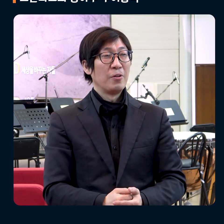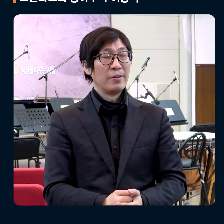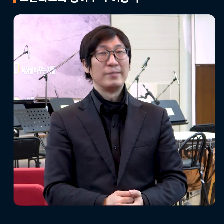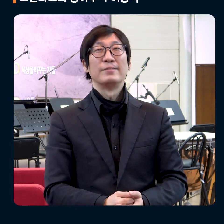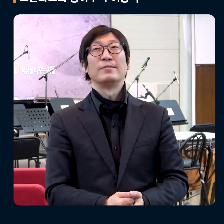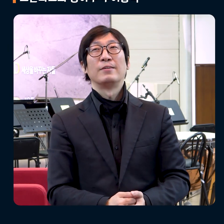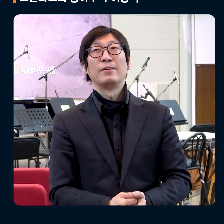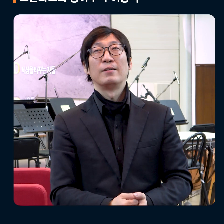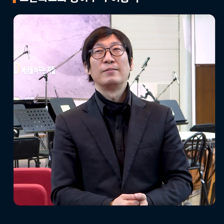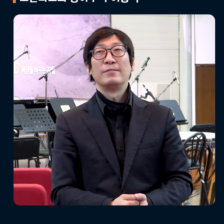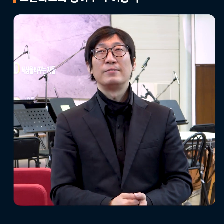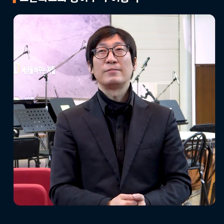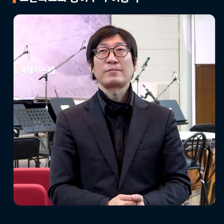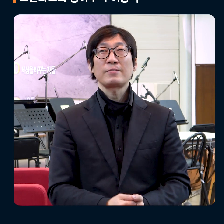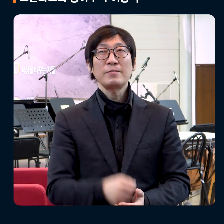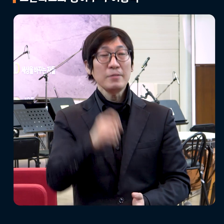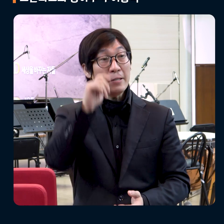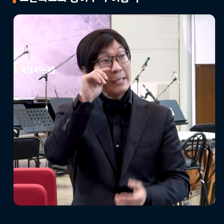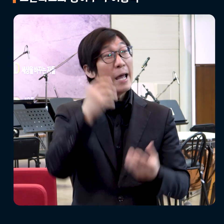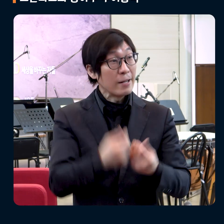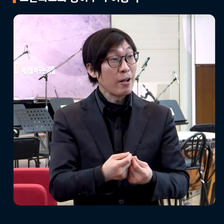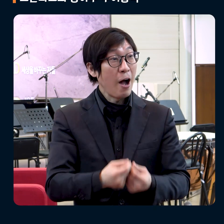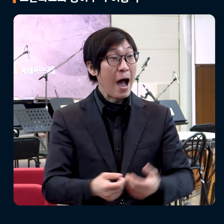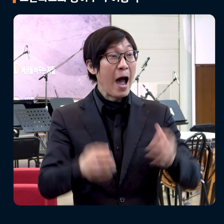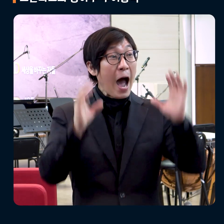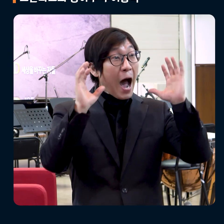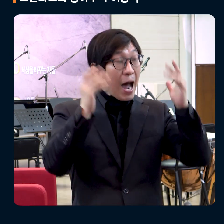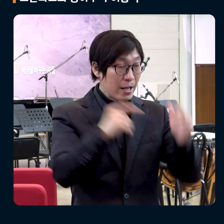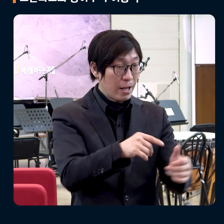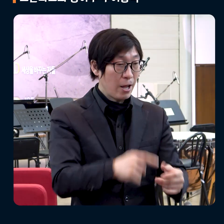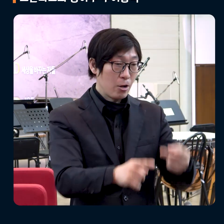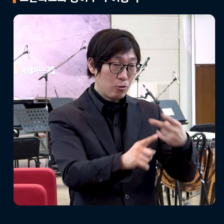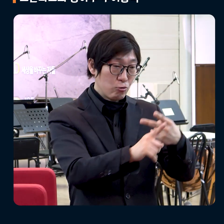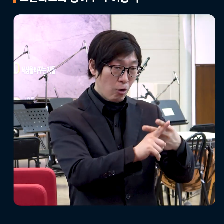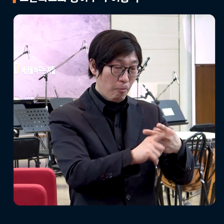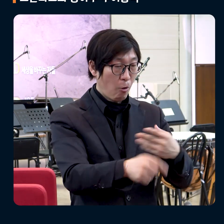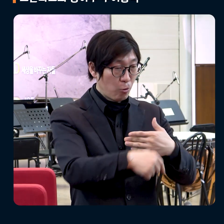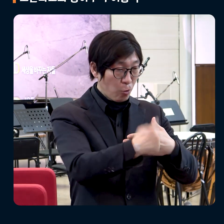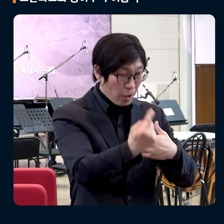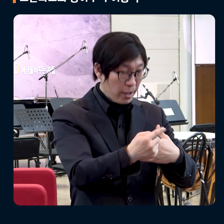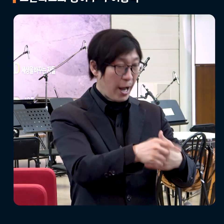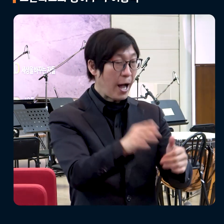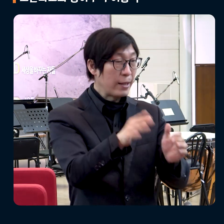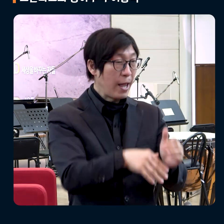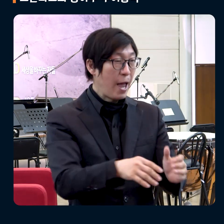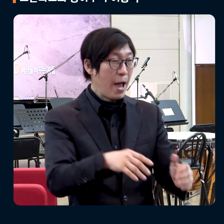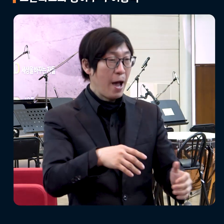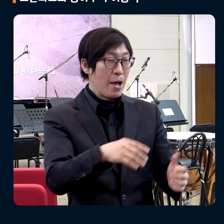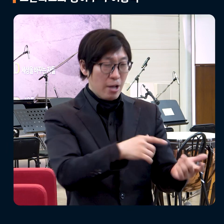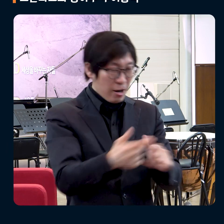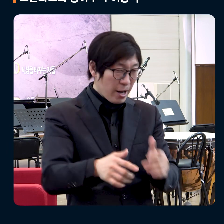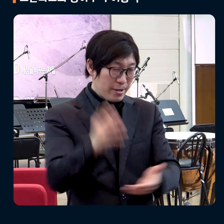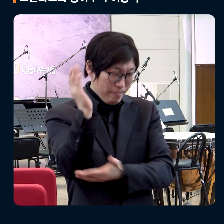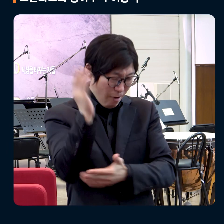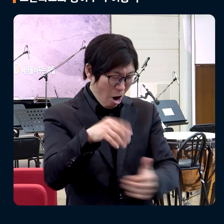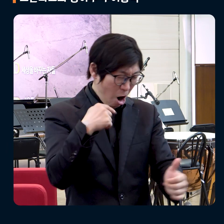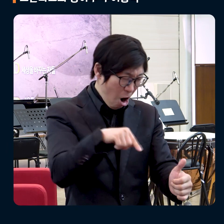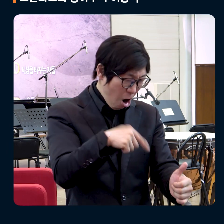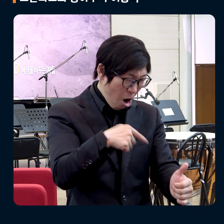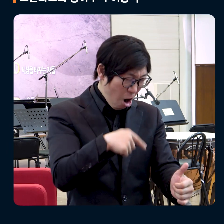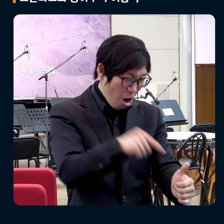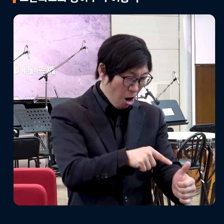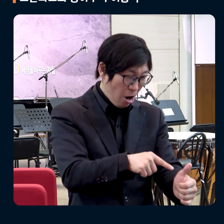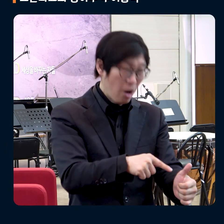않습니다. 여러분, 만약에 애들한테 중학교 초등학생인데 막 얘기했는데 막 부모가